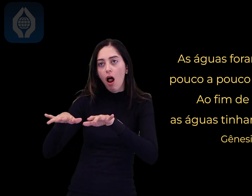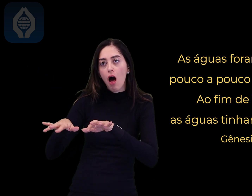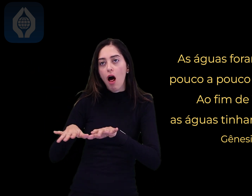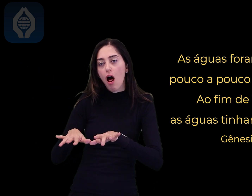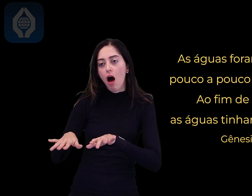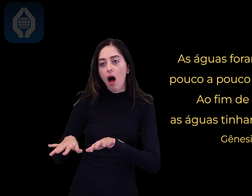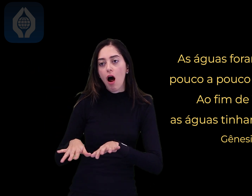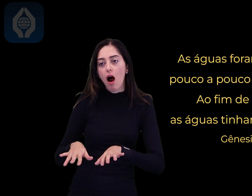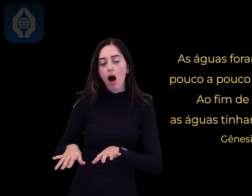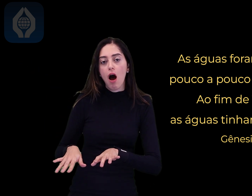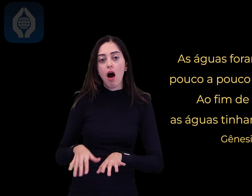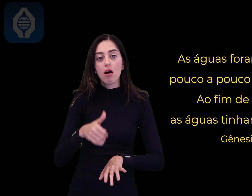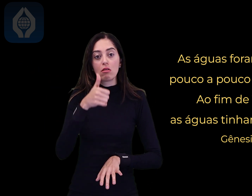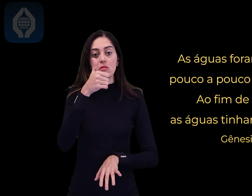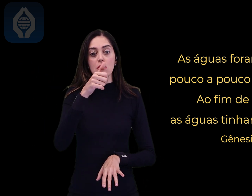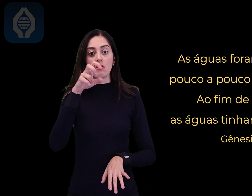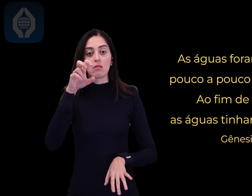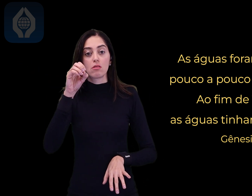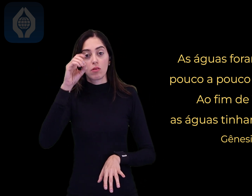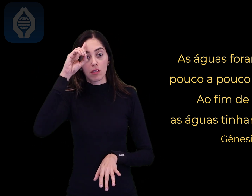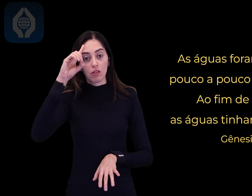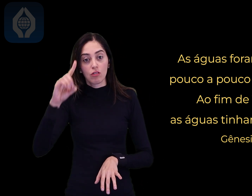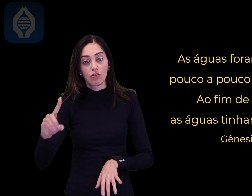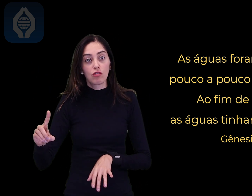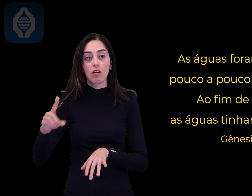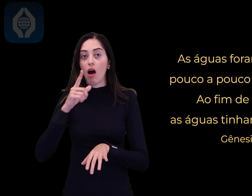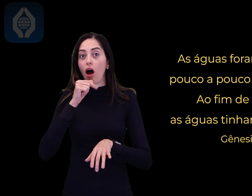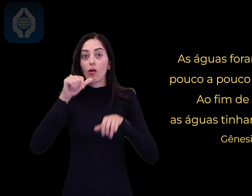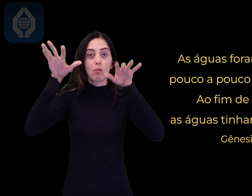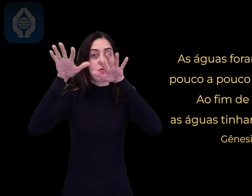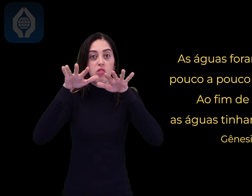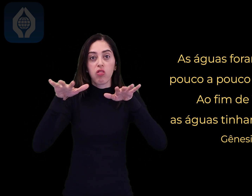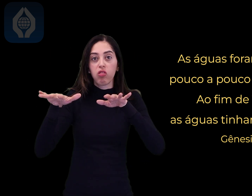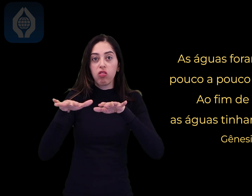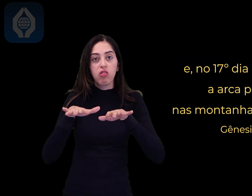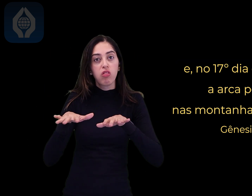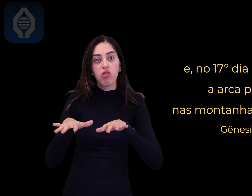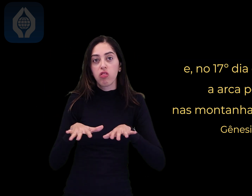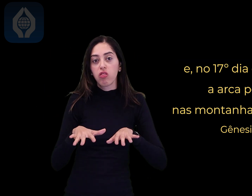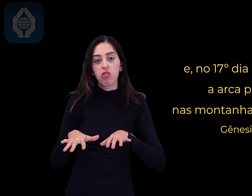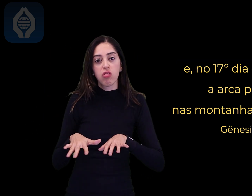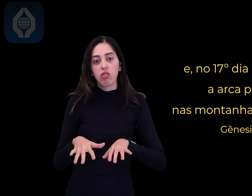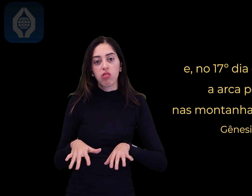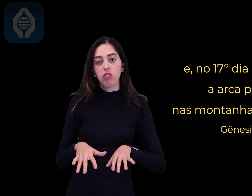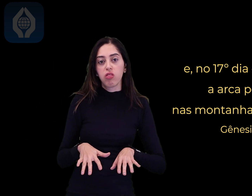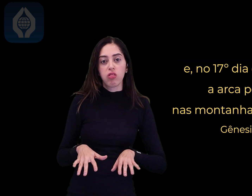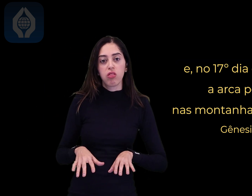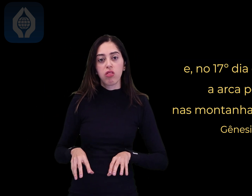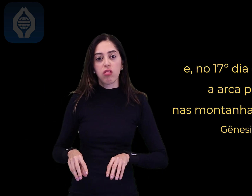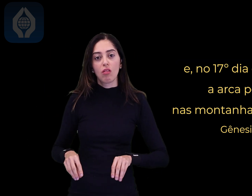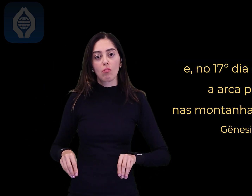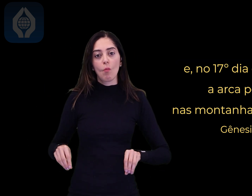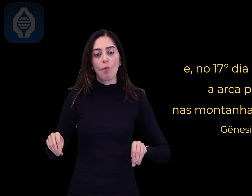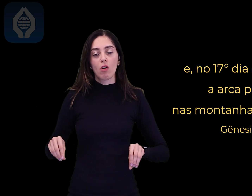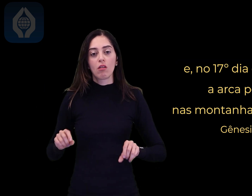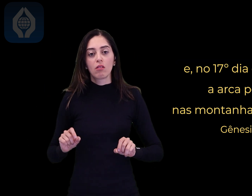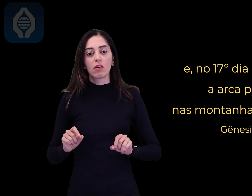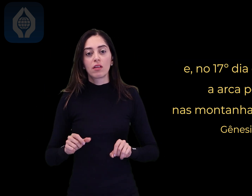terra. Ao fim de 150 dias, as águas tinham diminuído. No 17º dia do 7º